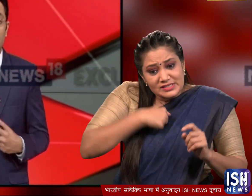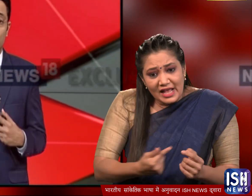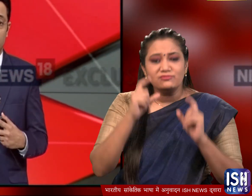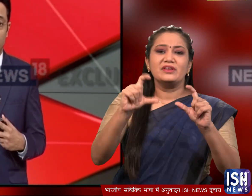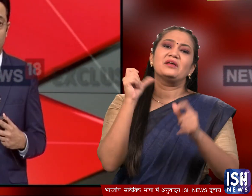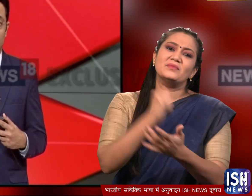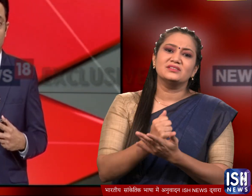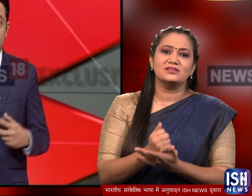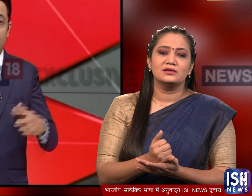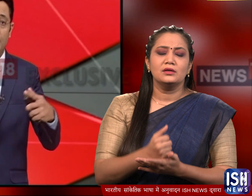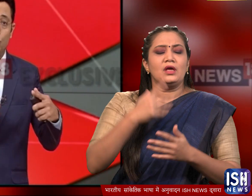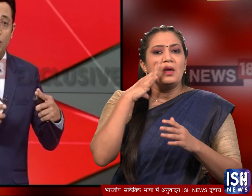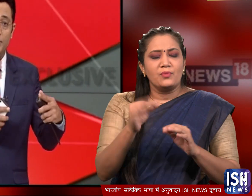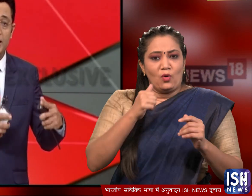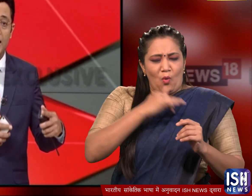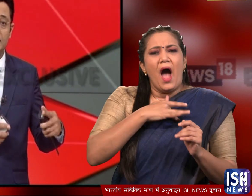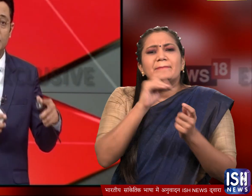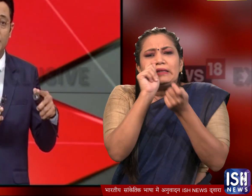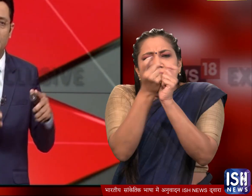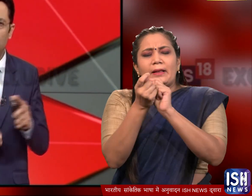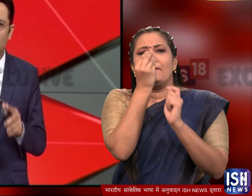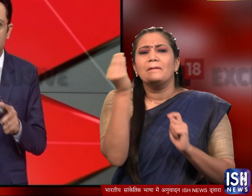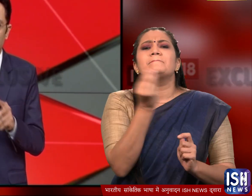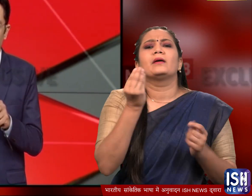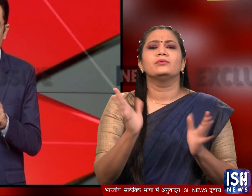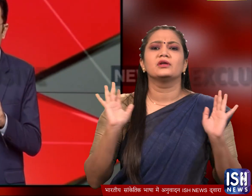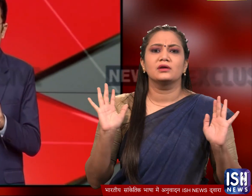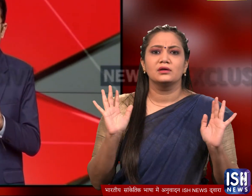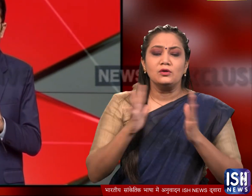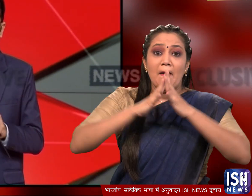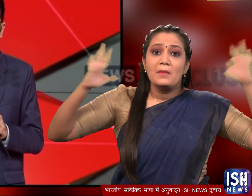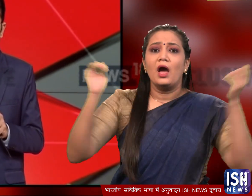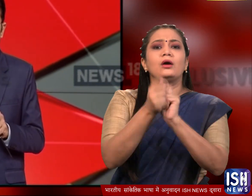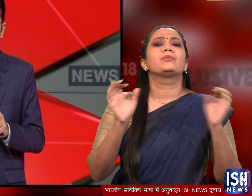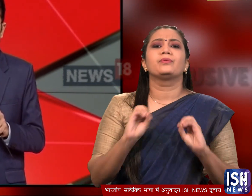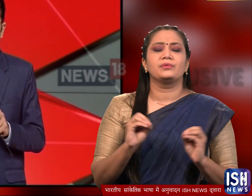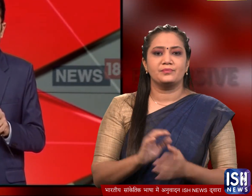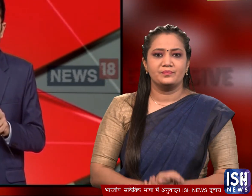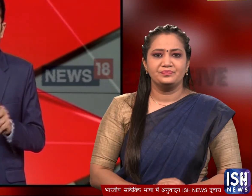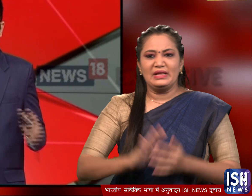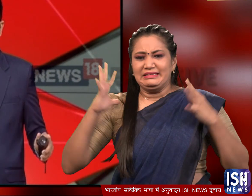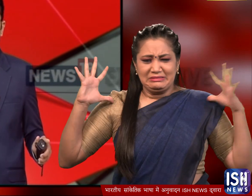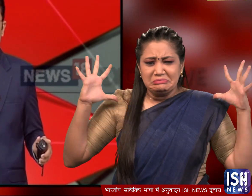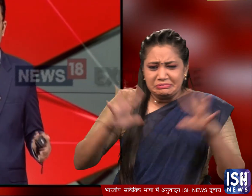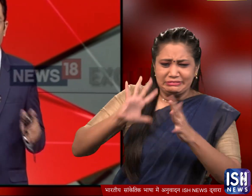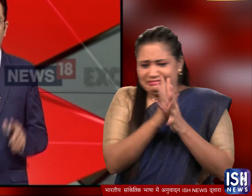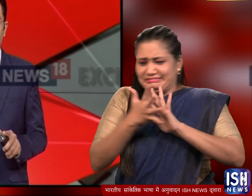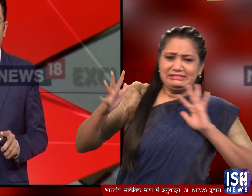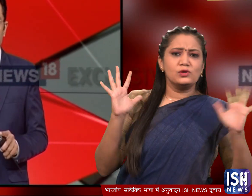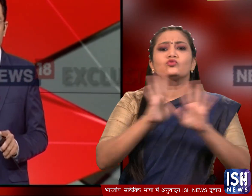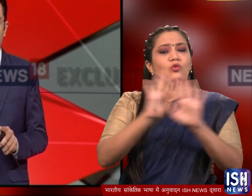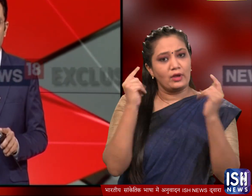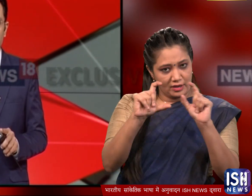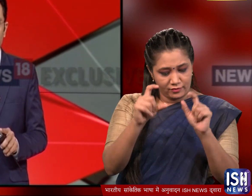सिर्फ हम ही रोक सकते हैं। इसके लिए हमको अपनी आदत में मामूली सा बदलाव करना पड़ा। धक्का मुक्की वाली भीड़